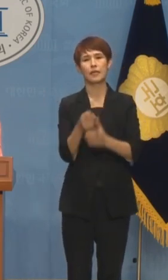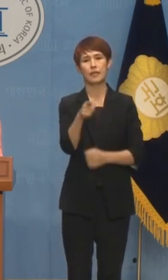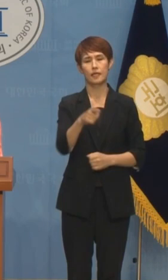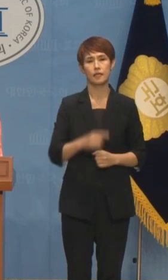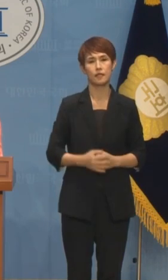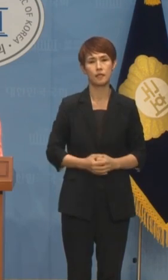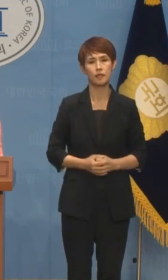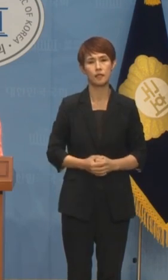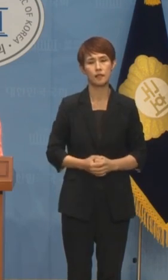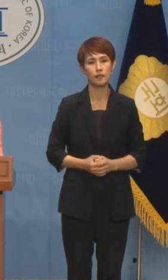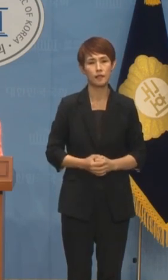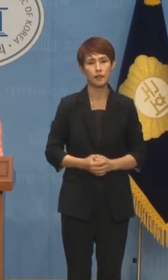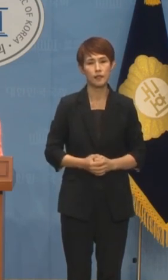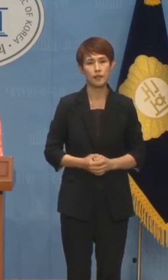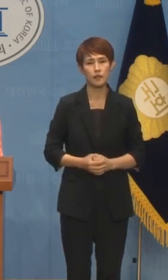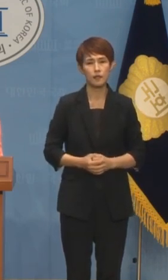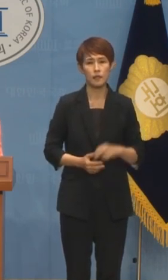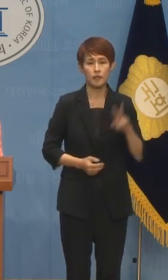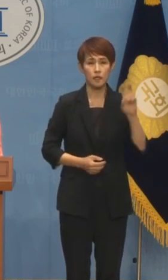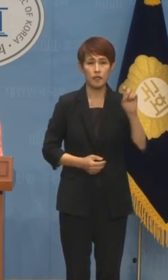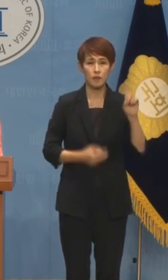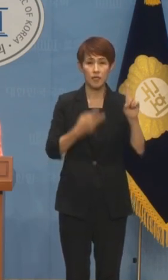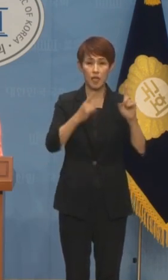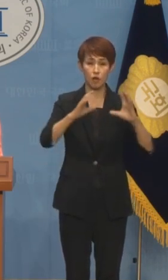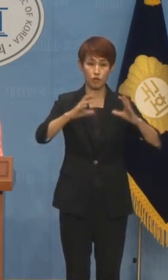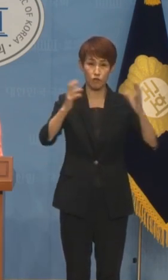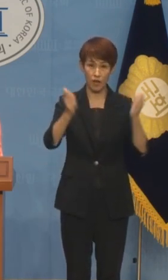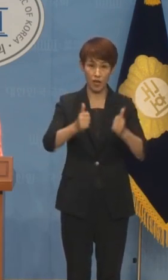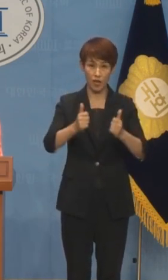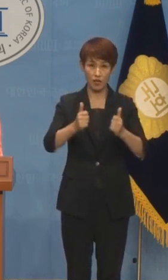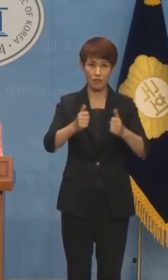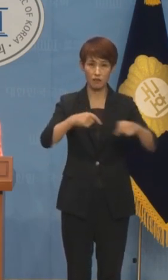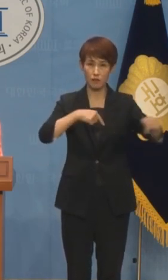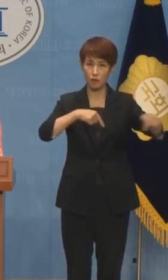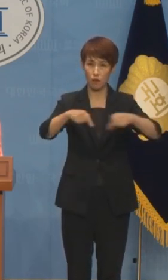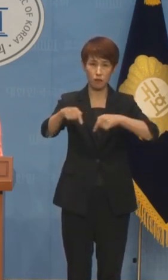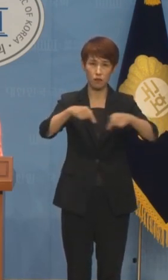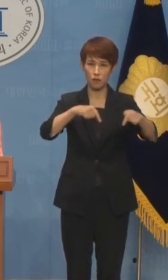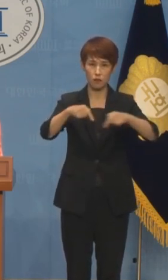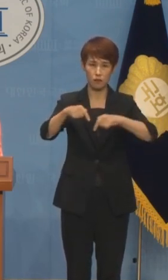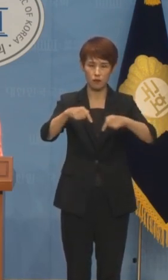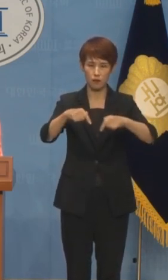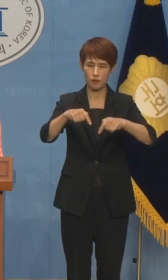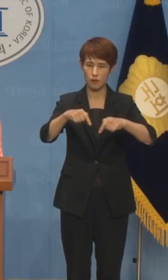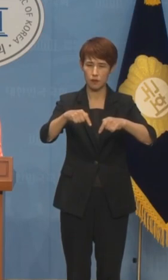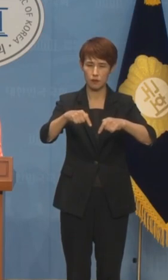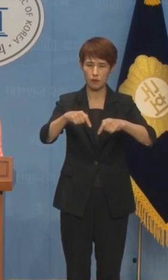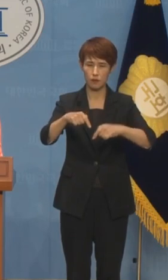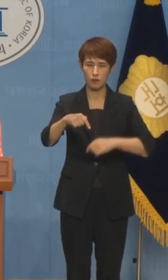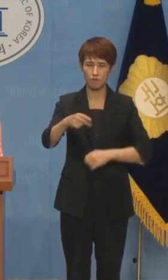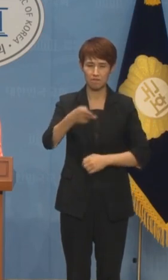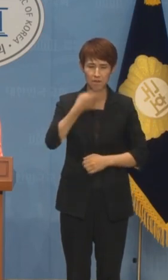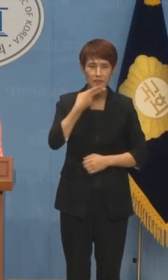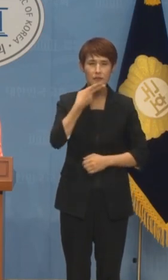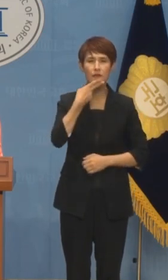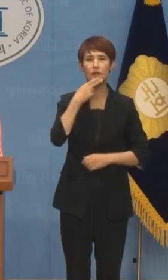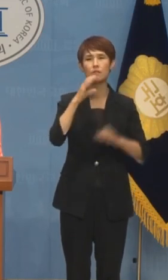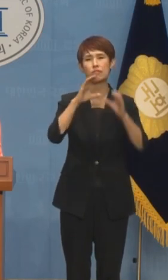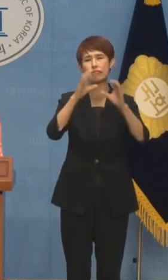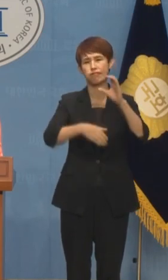참극이었습니다. 21대 국회는 정치가 실종된 역대 최악의 불통